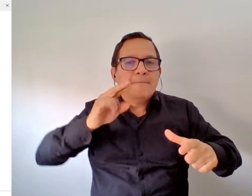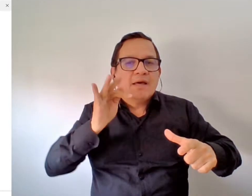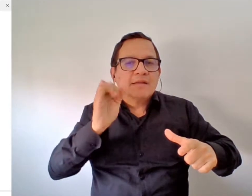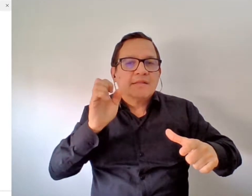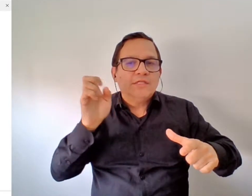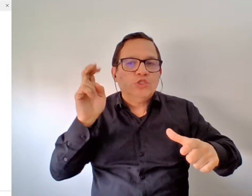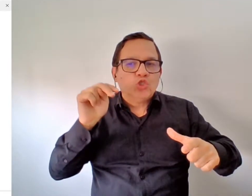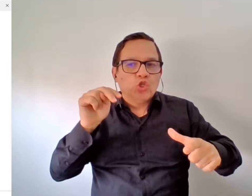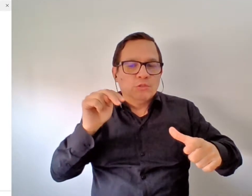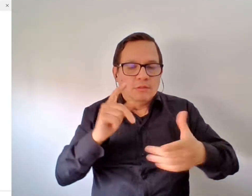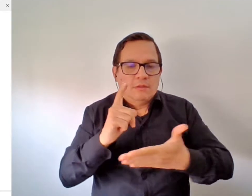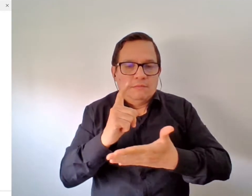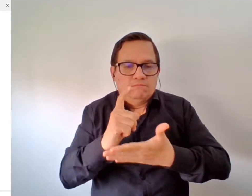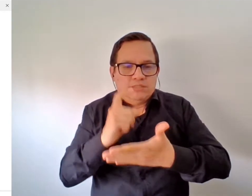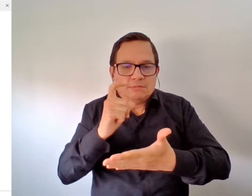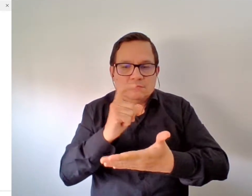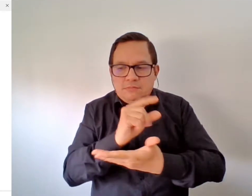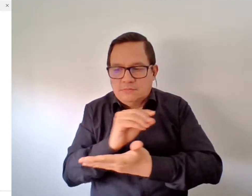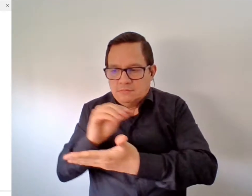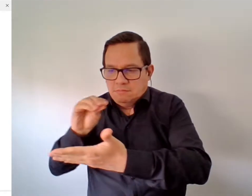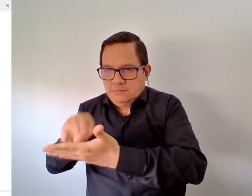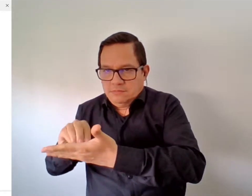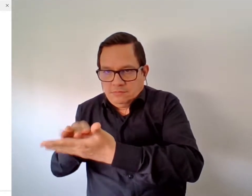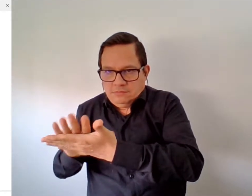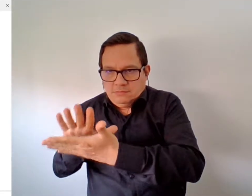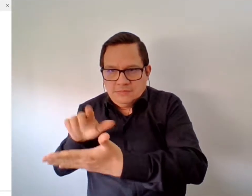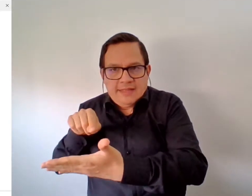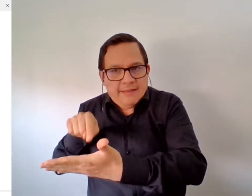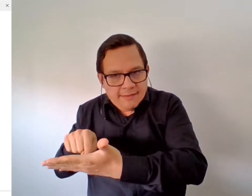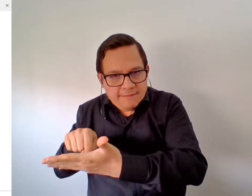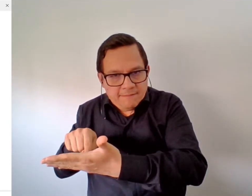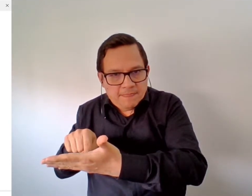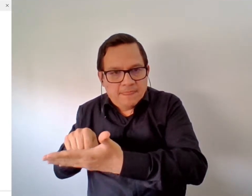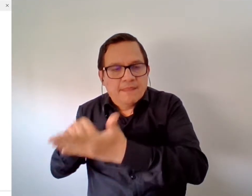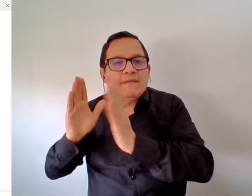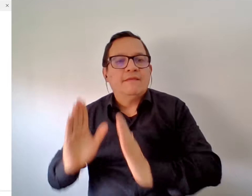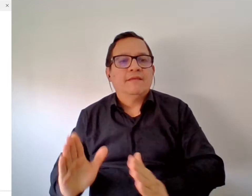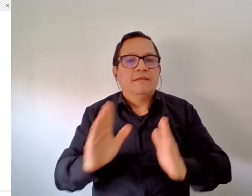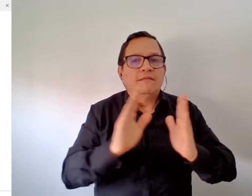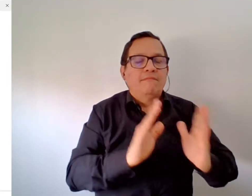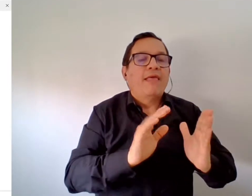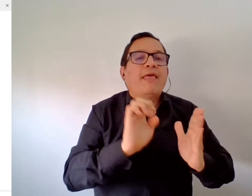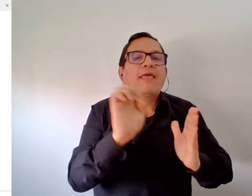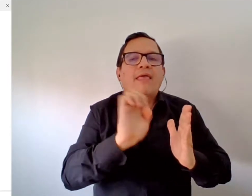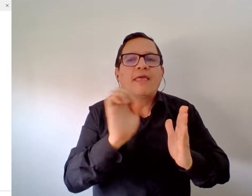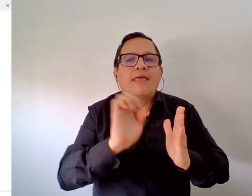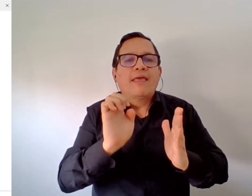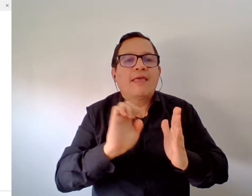Adicionar una imagen del proceso de instalación en vez de este texto.